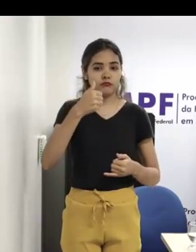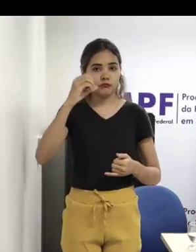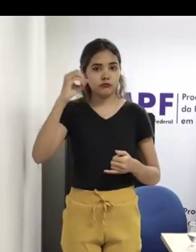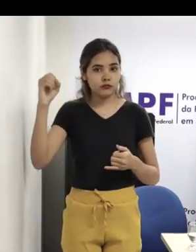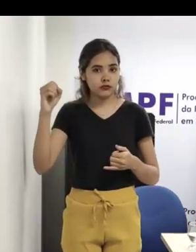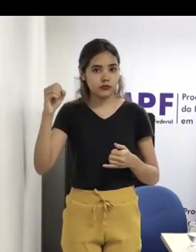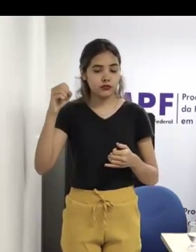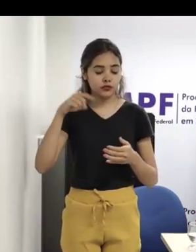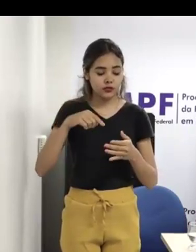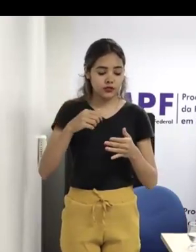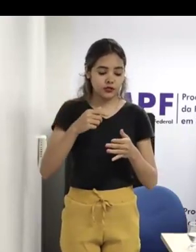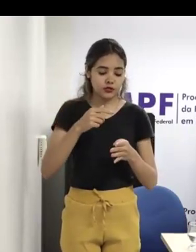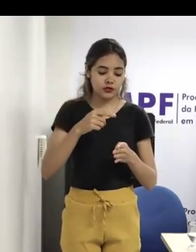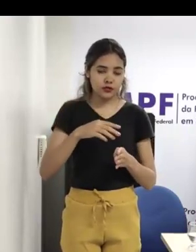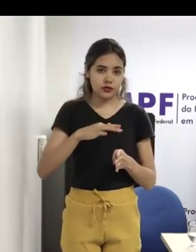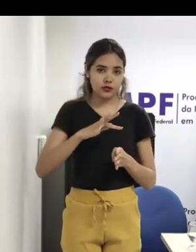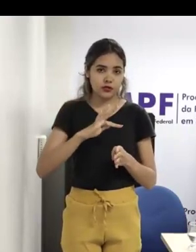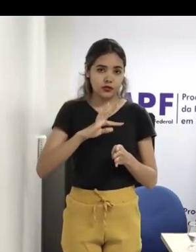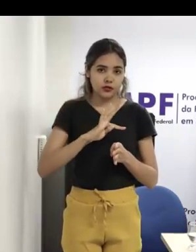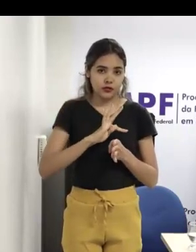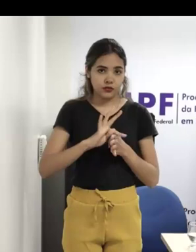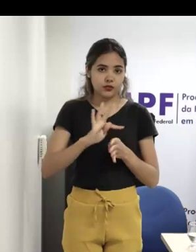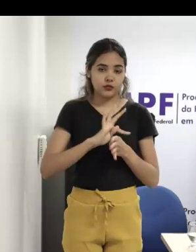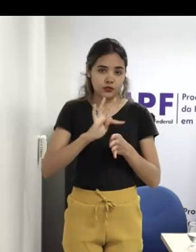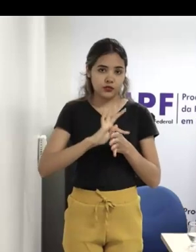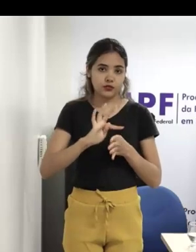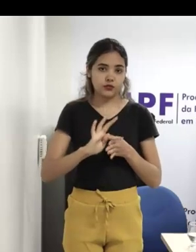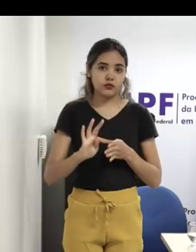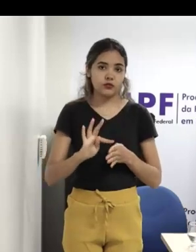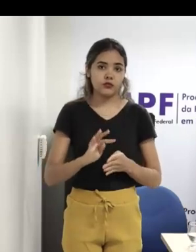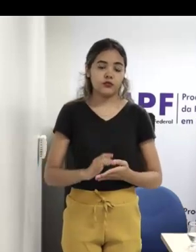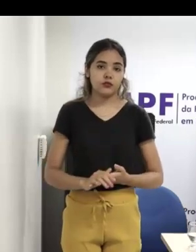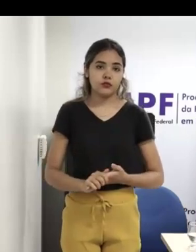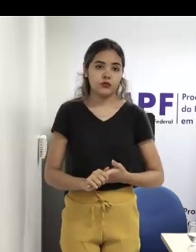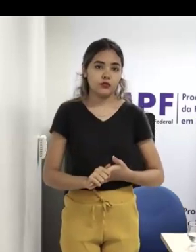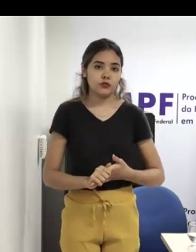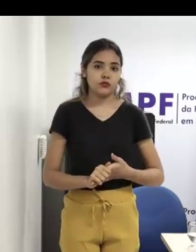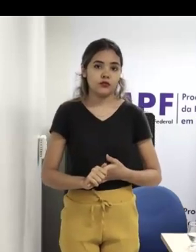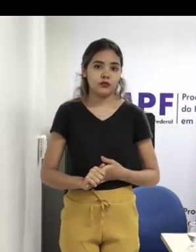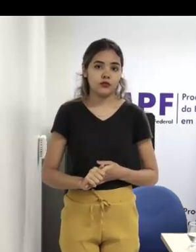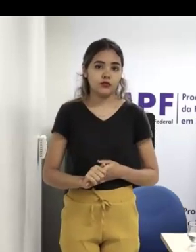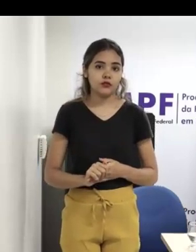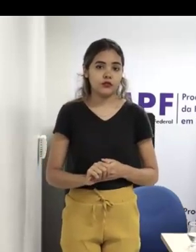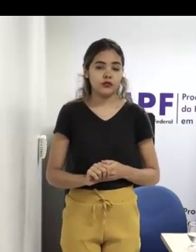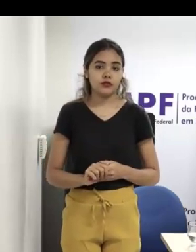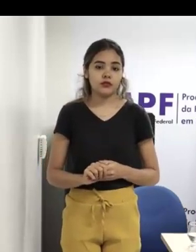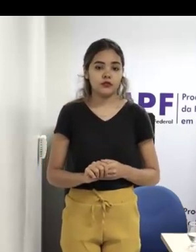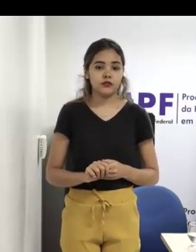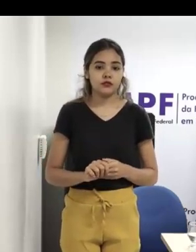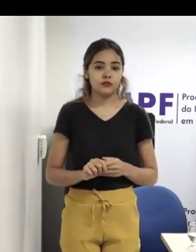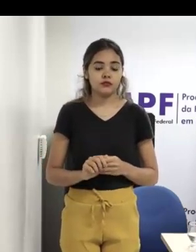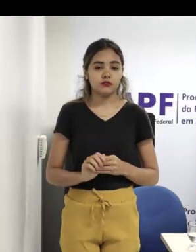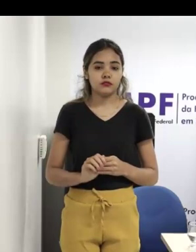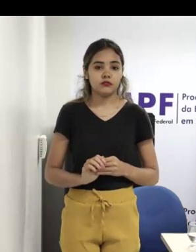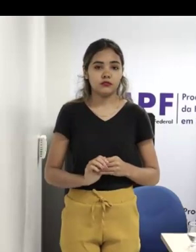podemos fazer divulgação também eh pode ser pro Ministério Público Federal pode ser diretamente da Polícia Federal pode ser nos